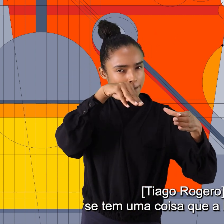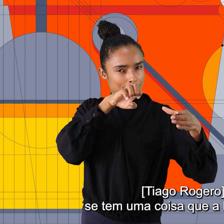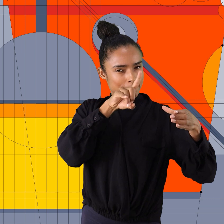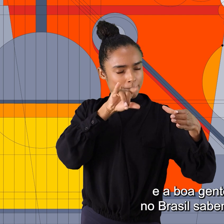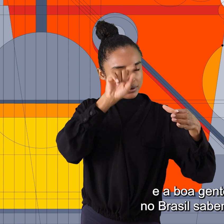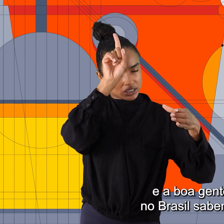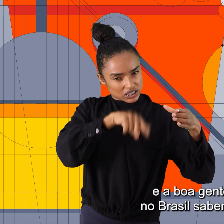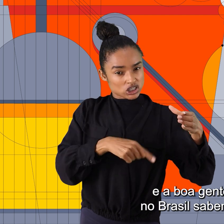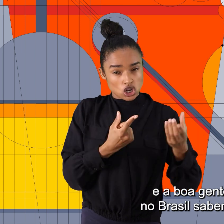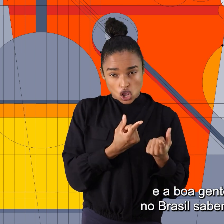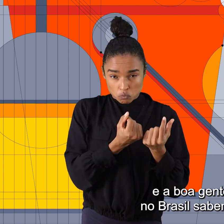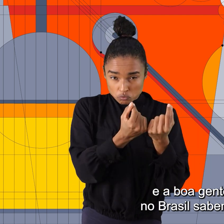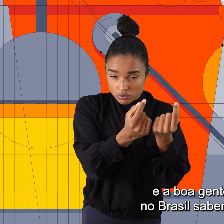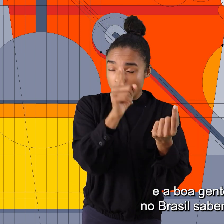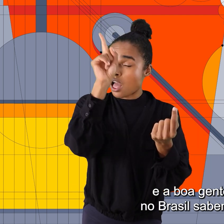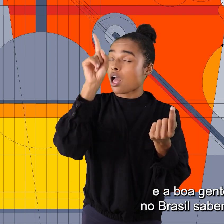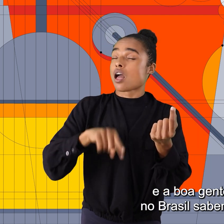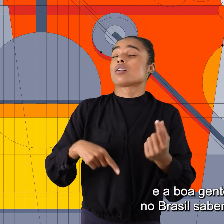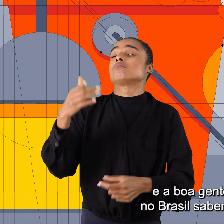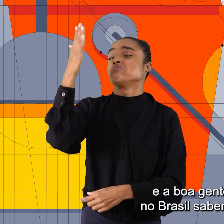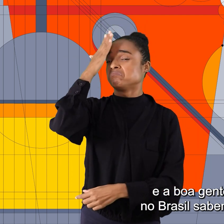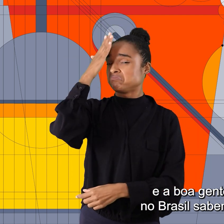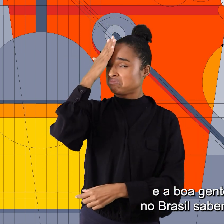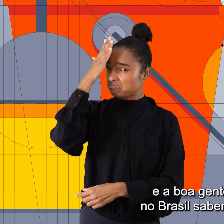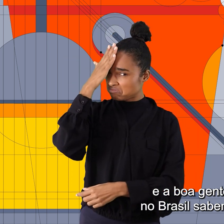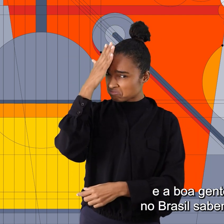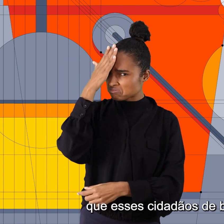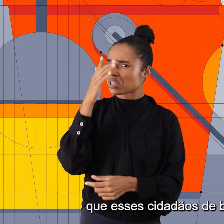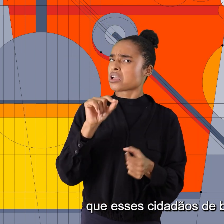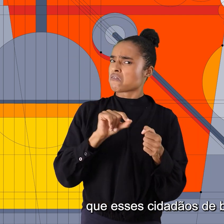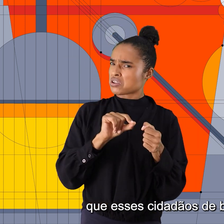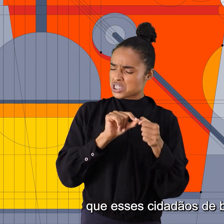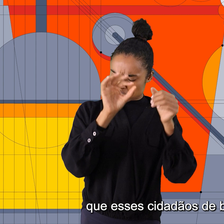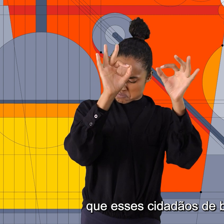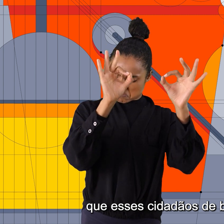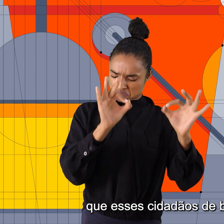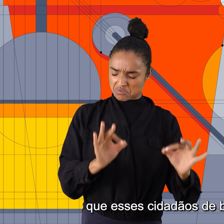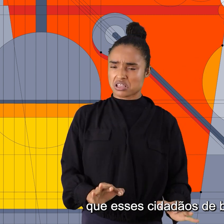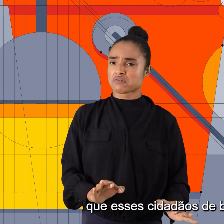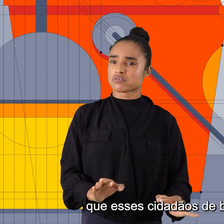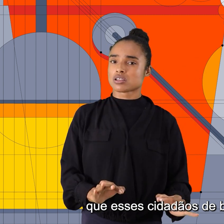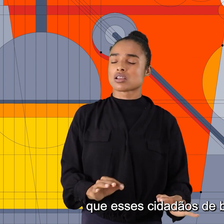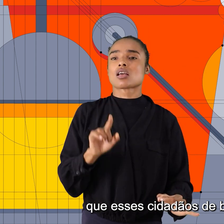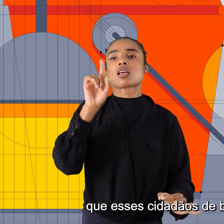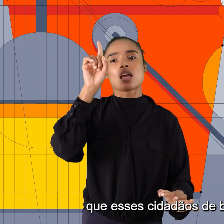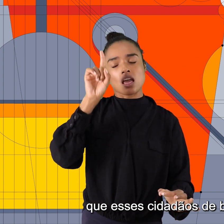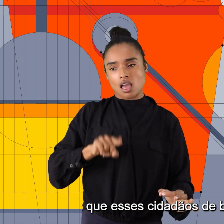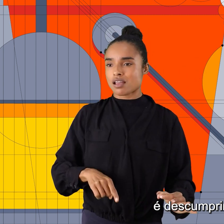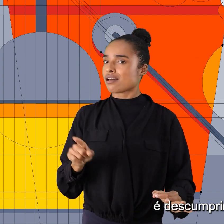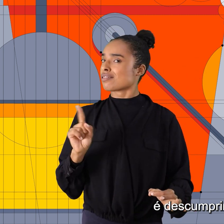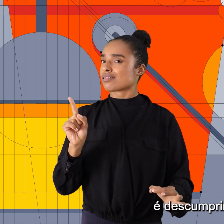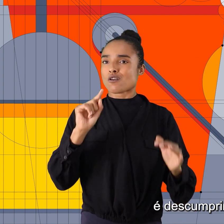classe média e a boa gente rica no Brasil sabem fazer, que esses cidadãos de bem sabem fazer,